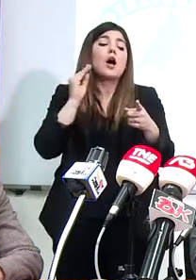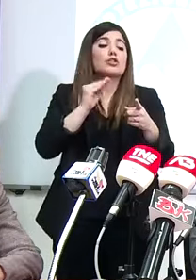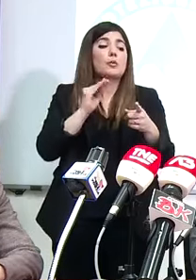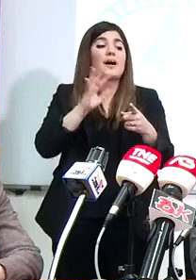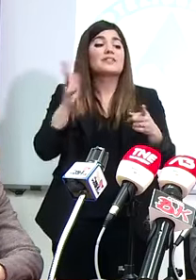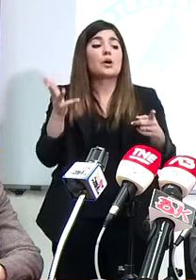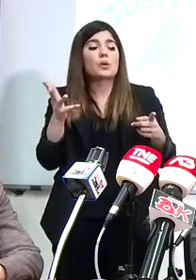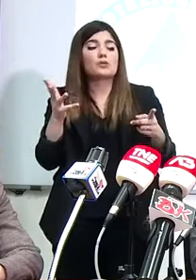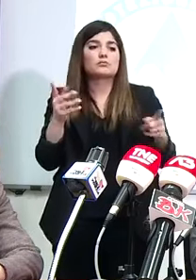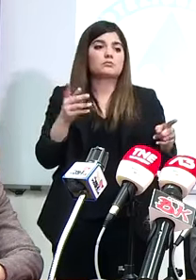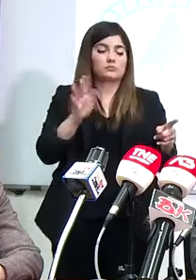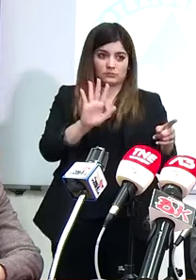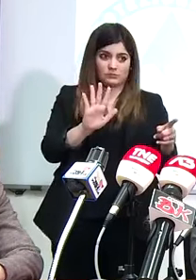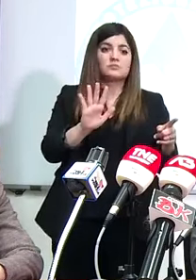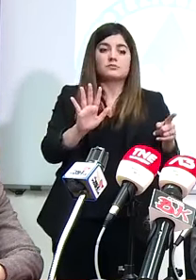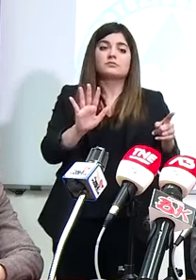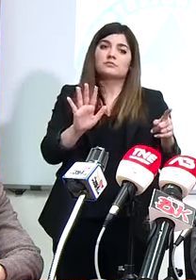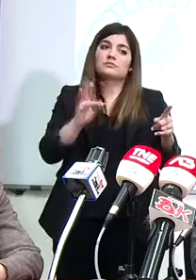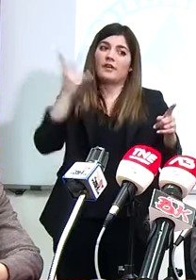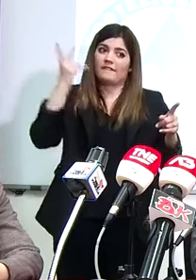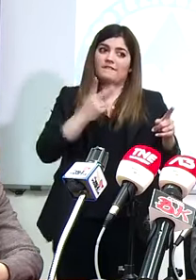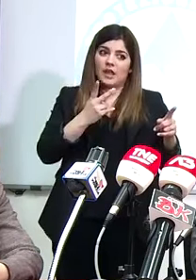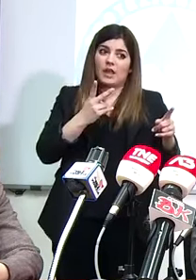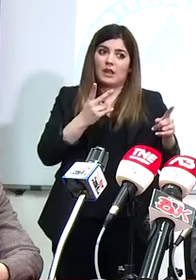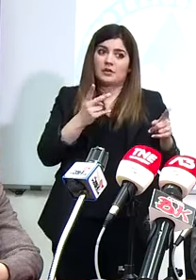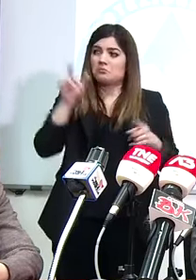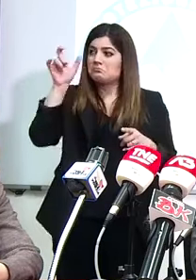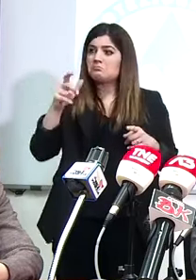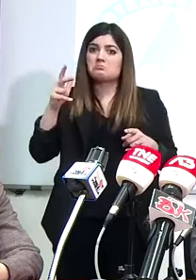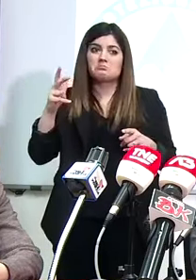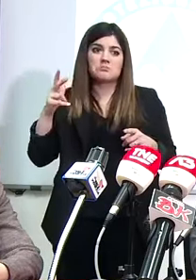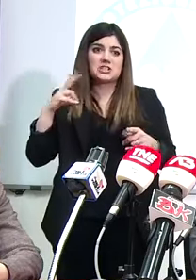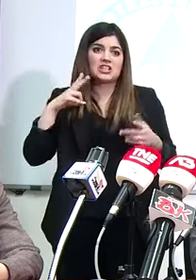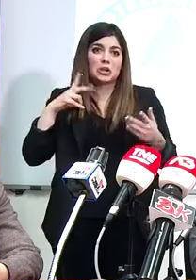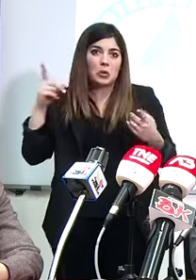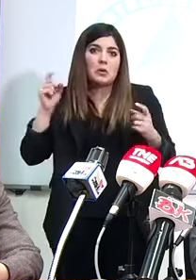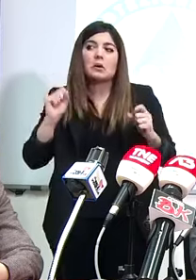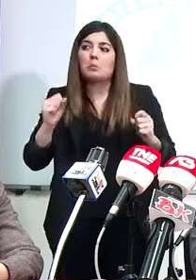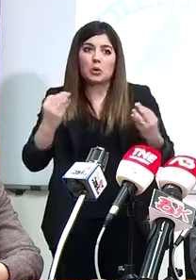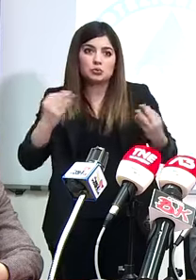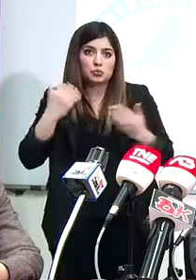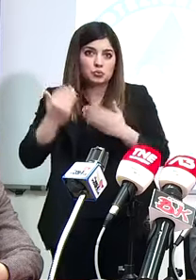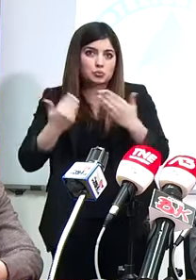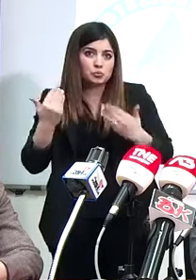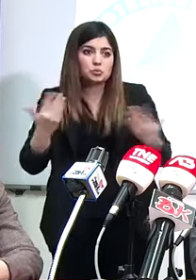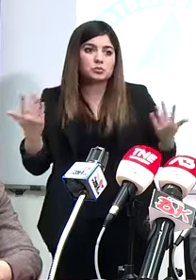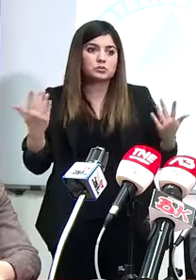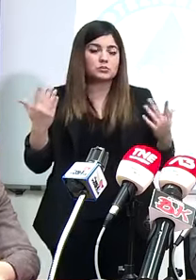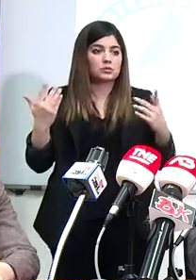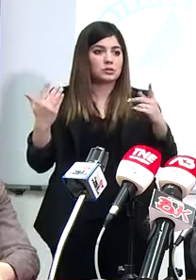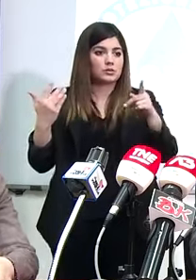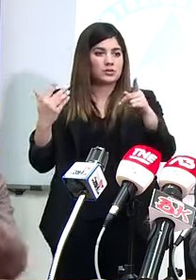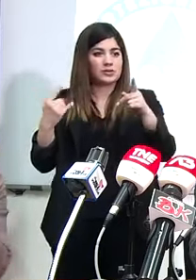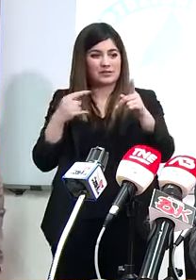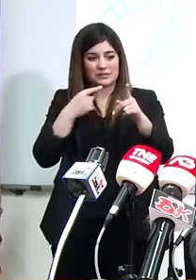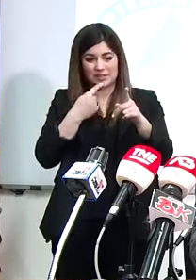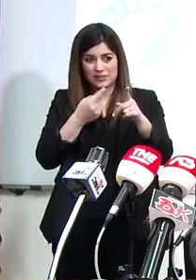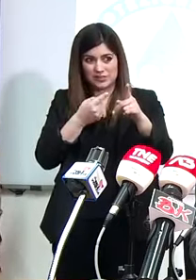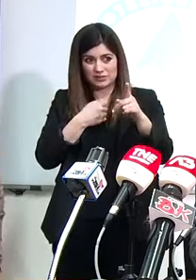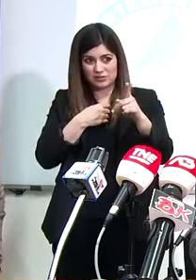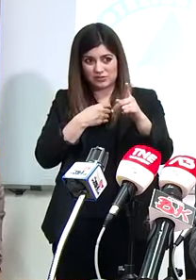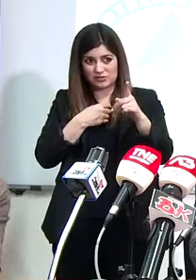restando che potrebbe essere legittimo tutto quello che ha fatto questo signore ma nessuno dice di no il problema e mi pare evidente nel momento in cui questo si